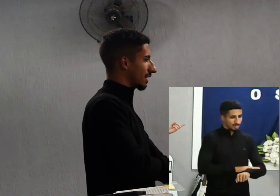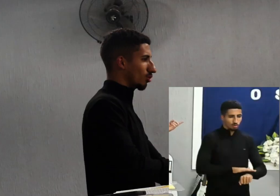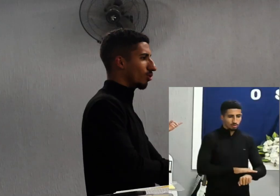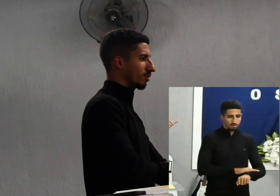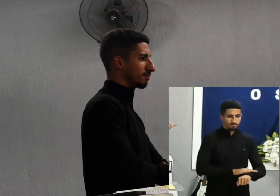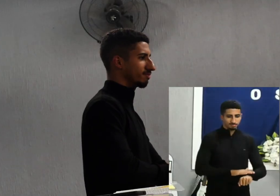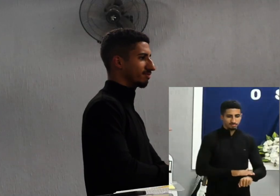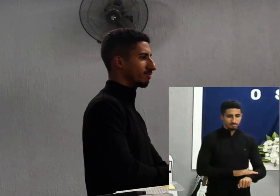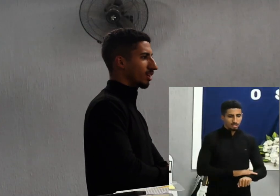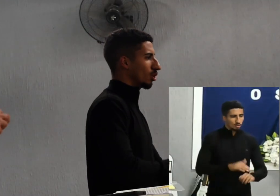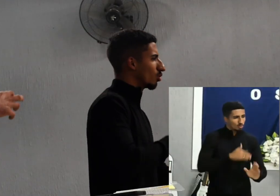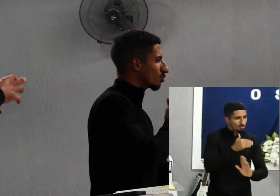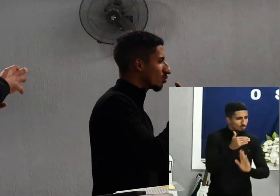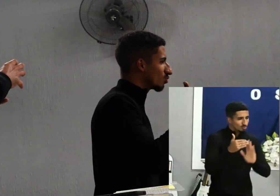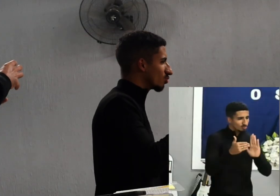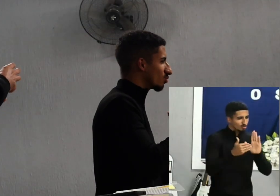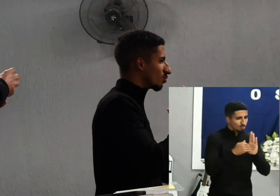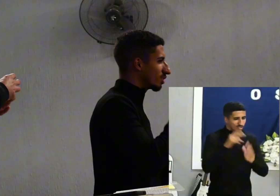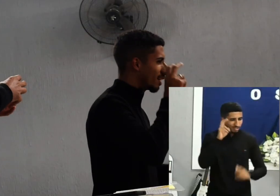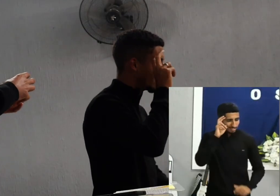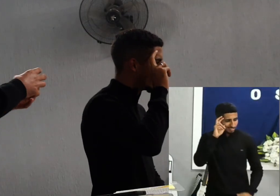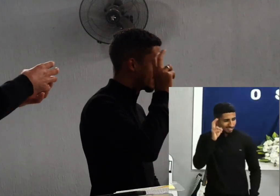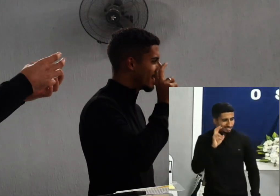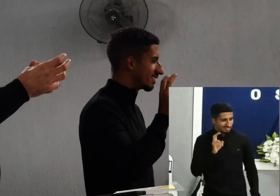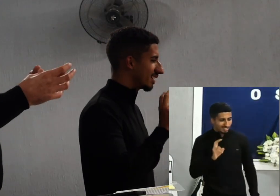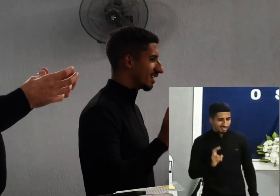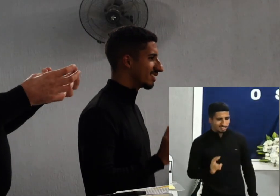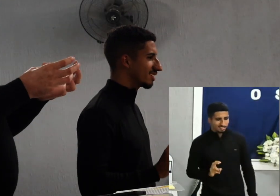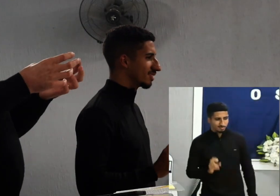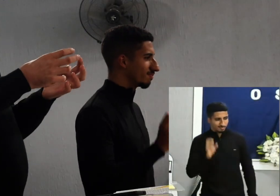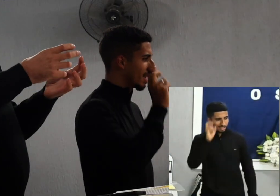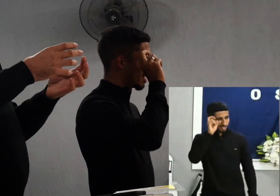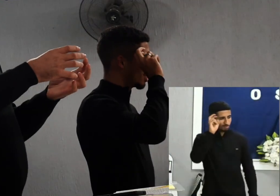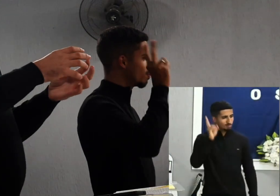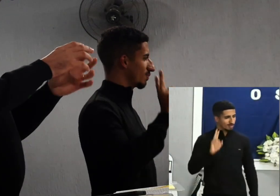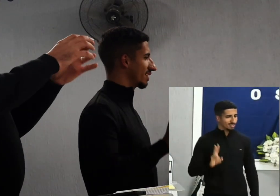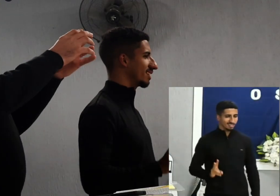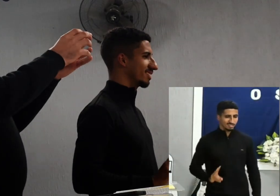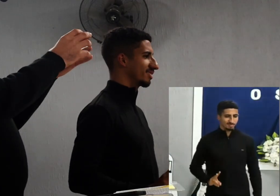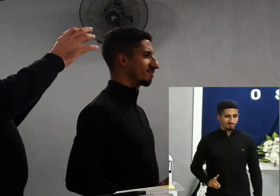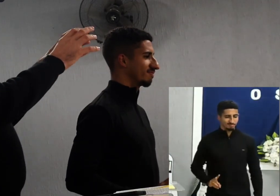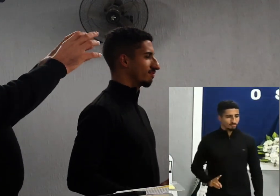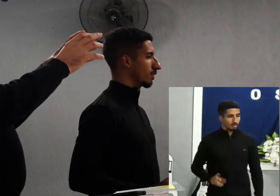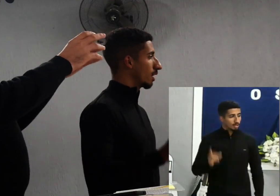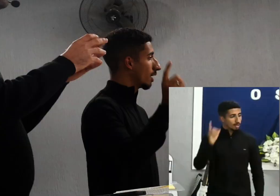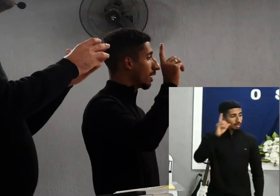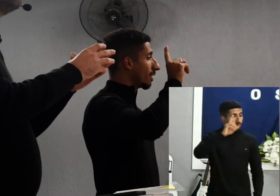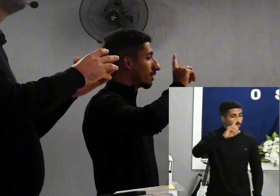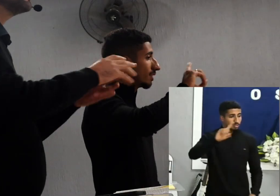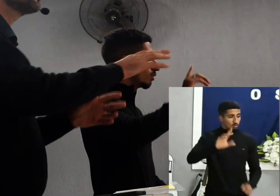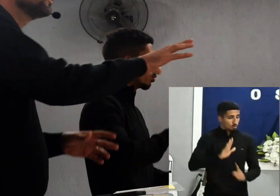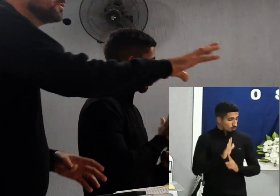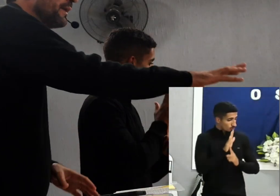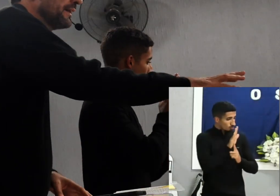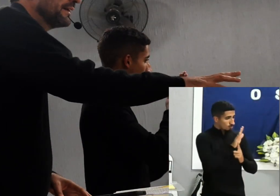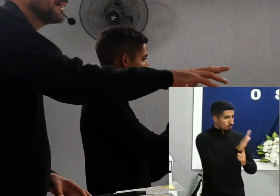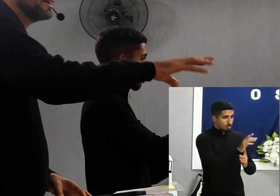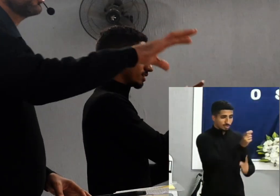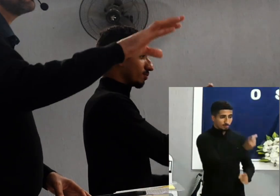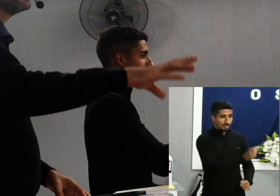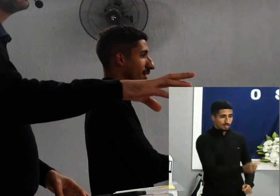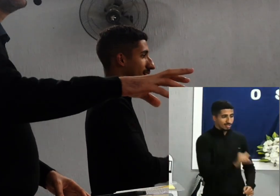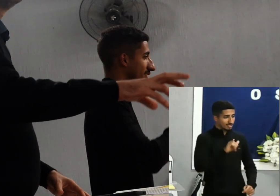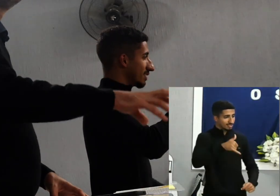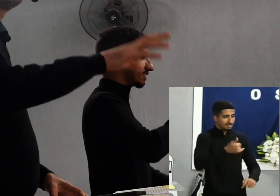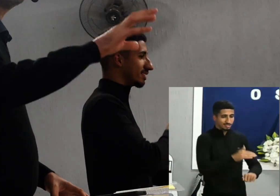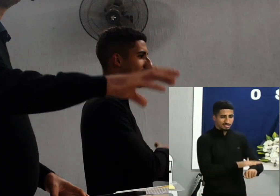muito de ver no livro de Gênesis como que Deus lida com Jacó, não é? E aí Deus vai e mostra para ele: olha, não é a sua esperteza, a